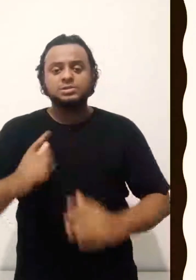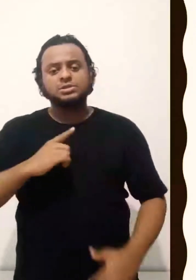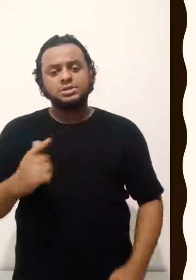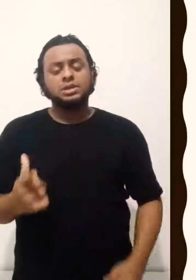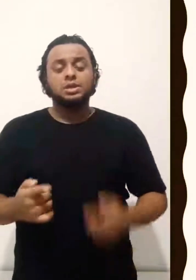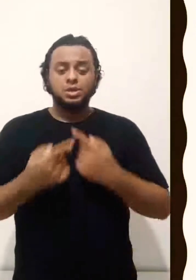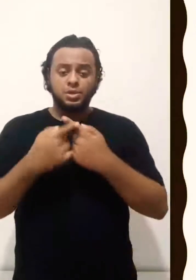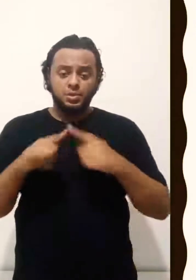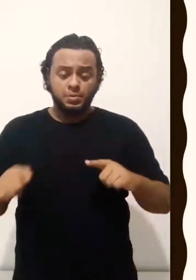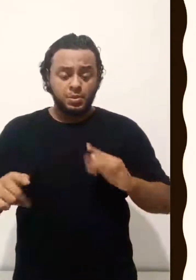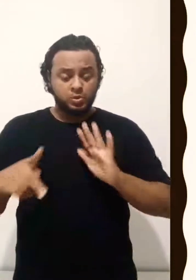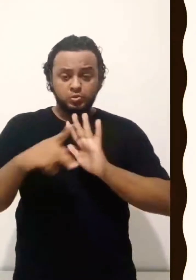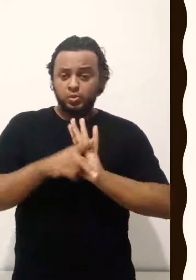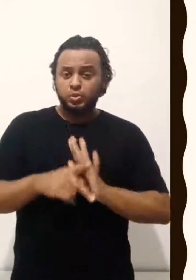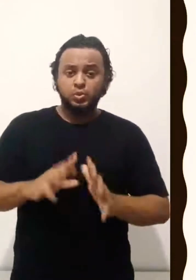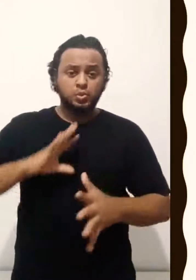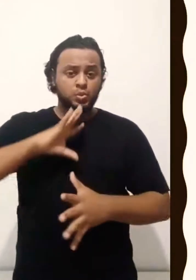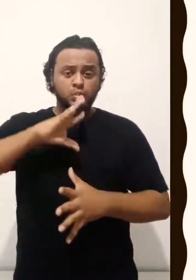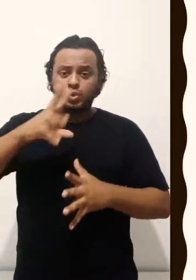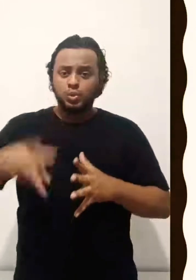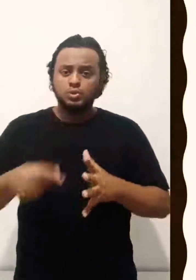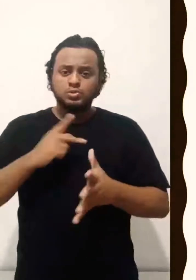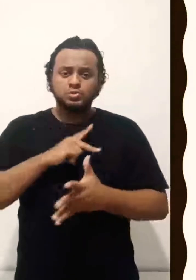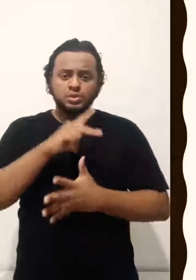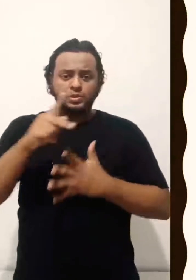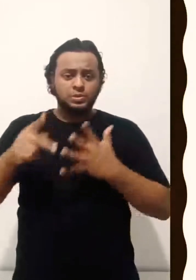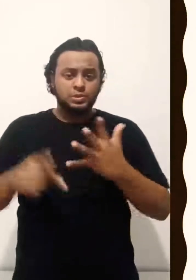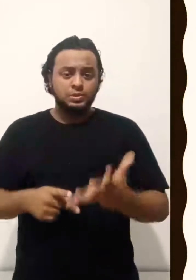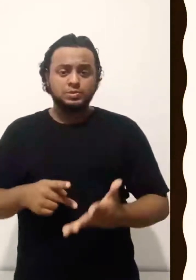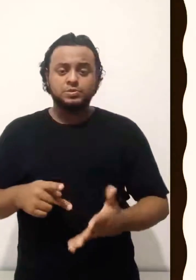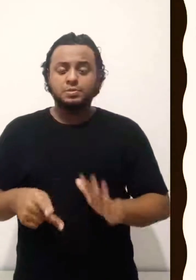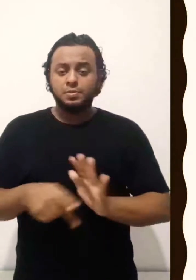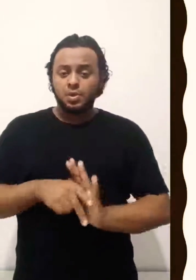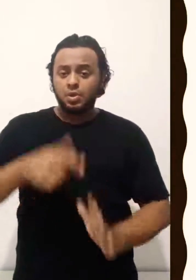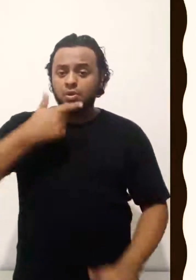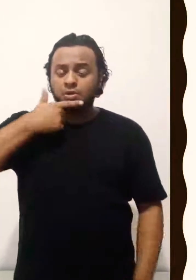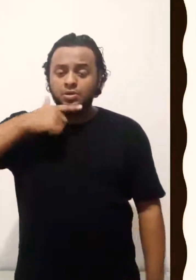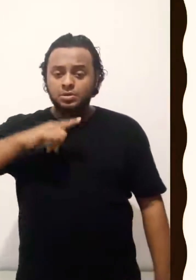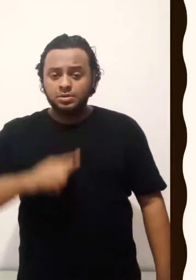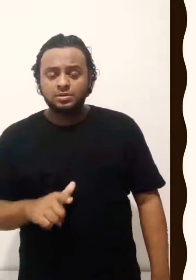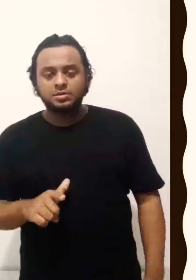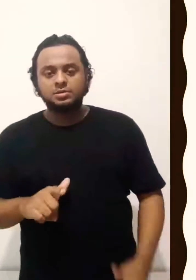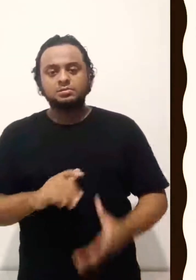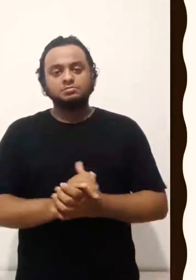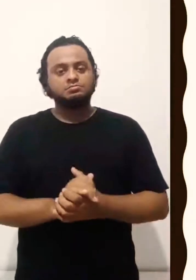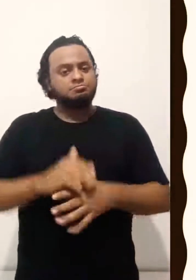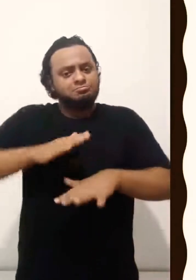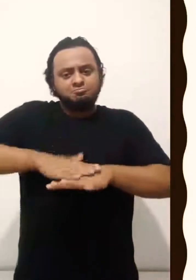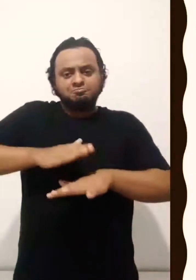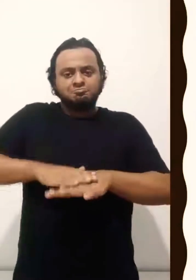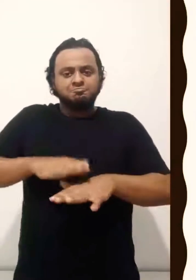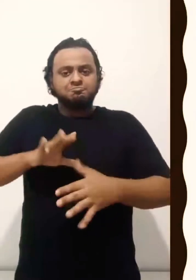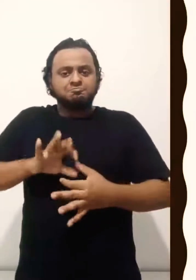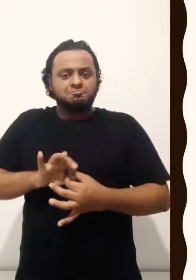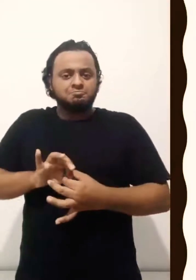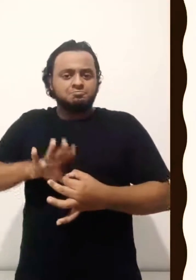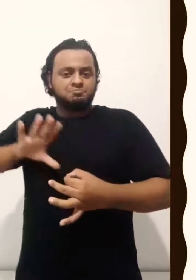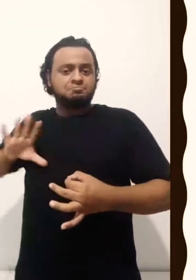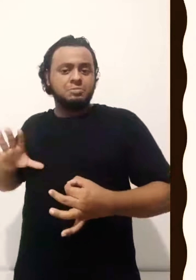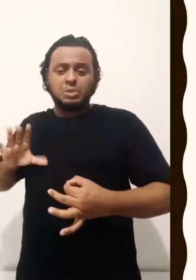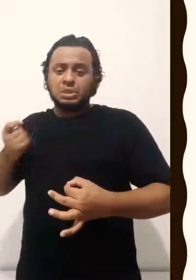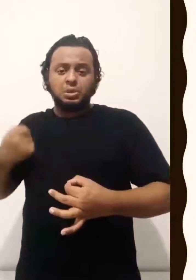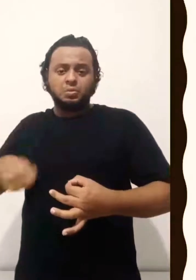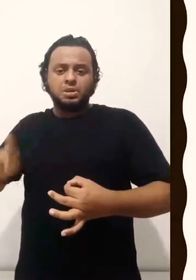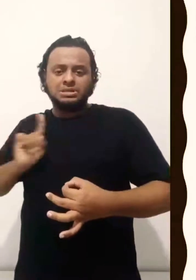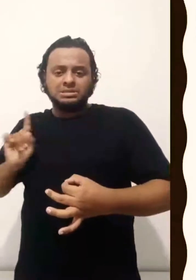E todos os outros parâmetros de uma língua e de forma autônoma. Ela